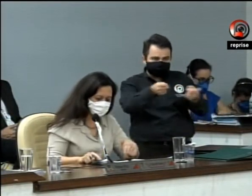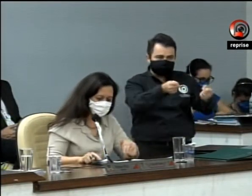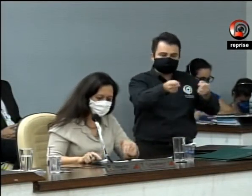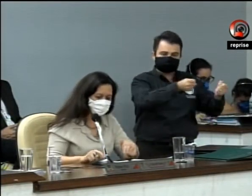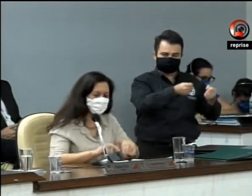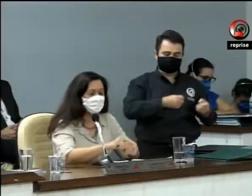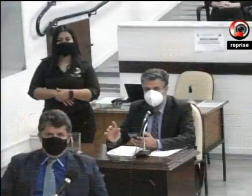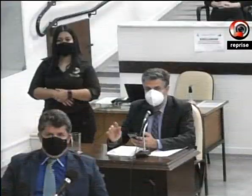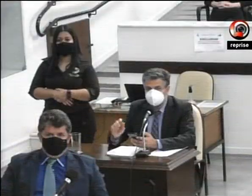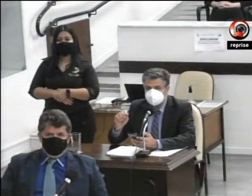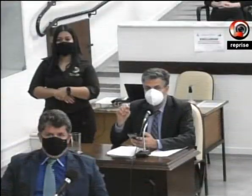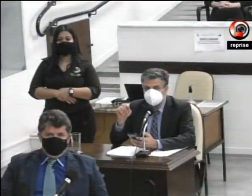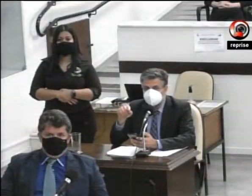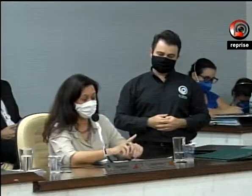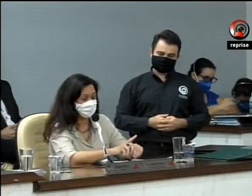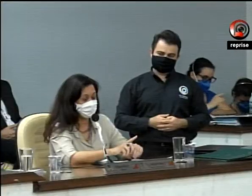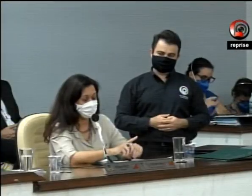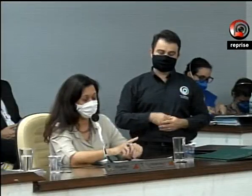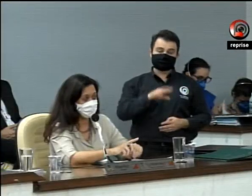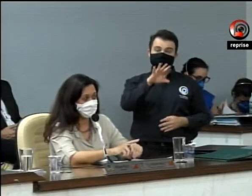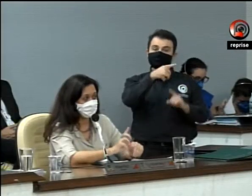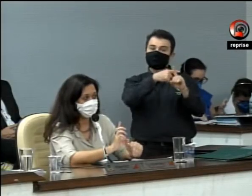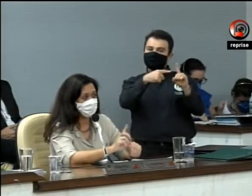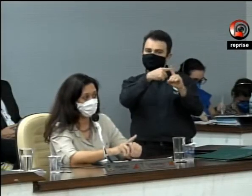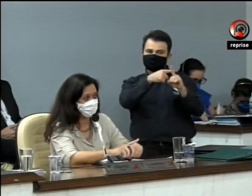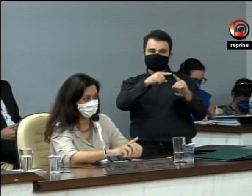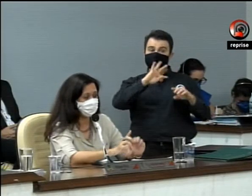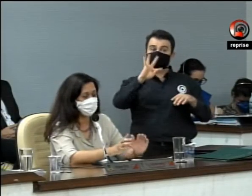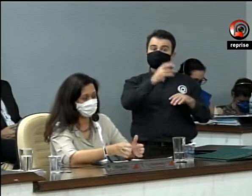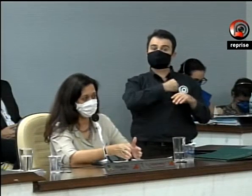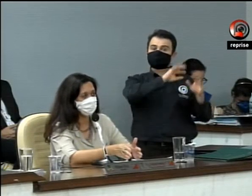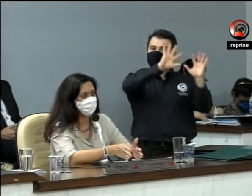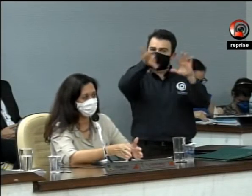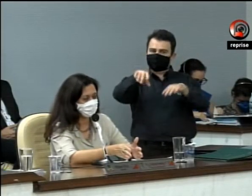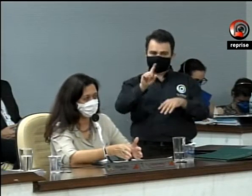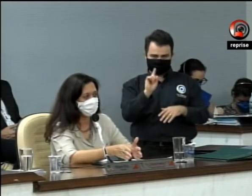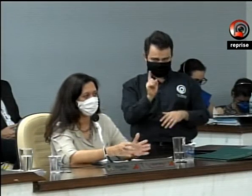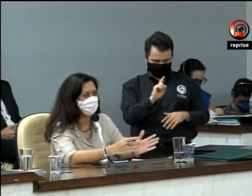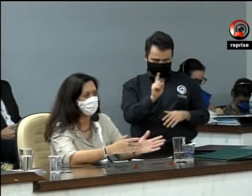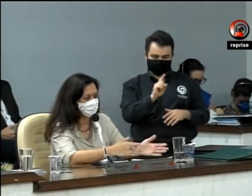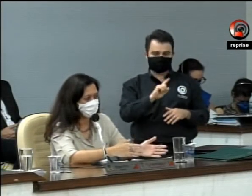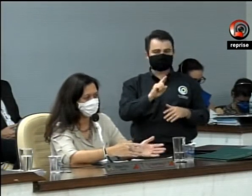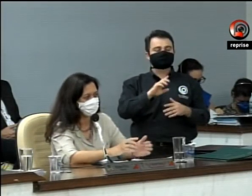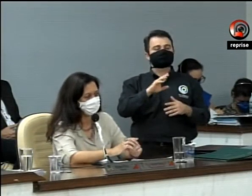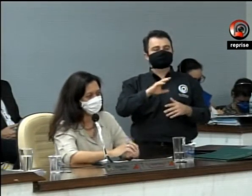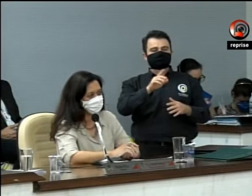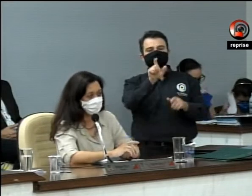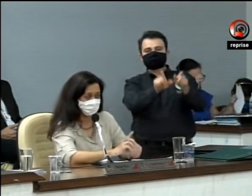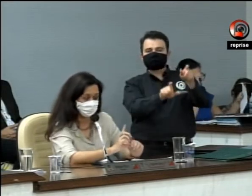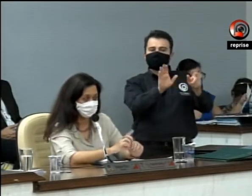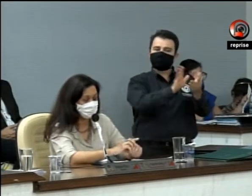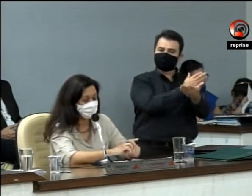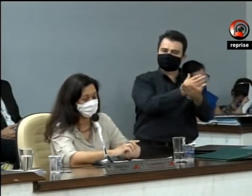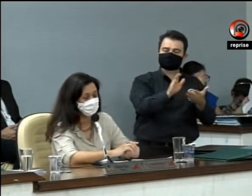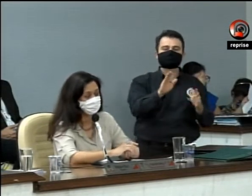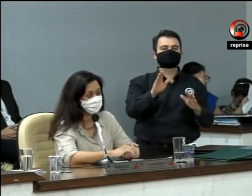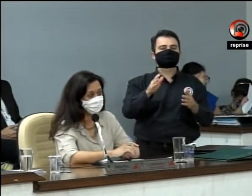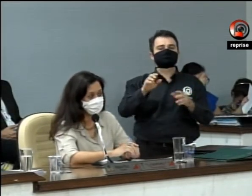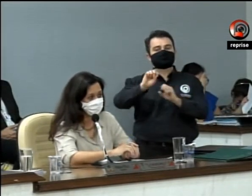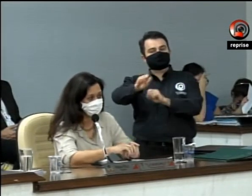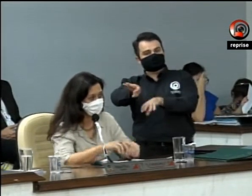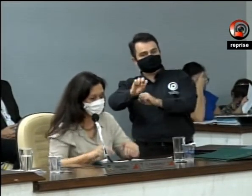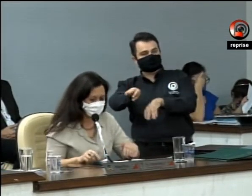ainda? Eles retornaram parcialmente. Eles têm alguns dias que eles atuam na educação e outros dias na saúde. Eles não estão totalmente